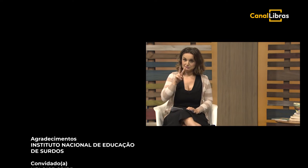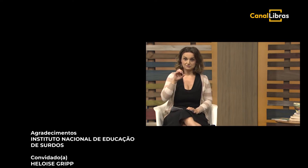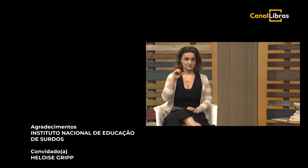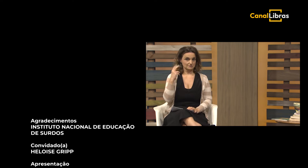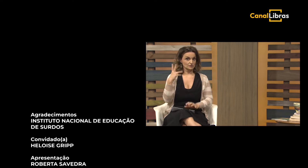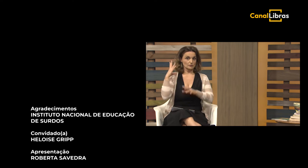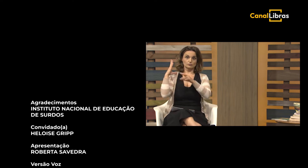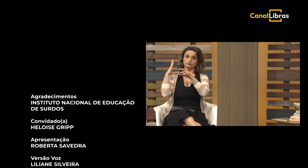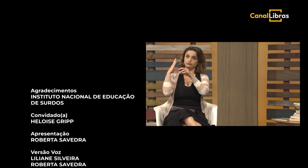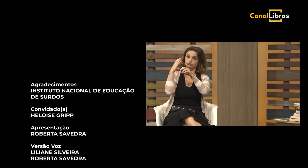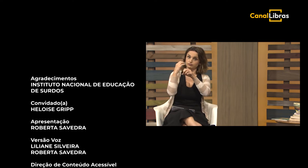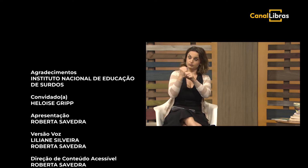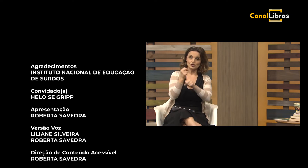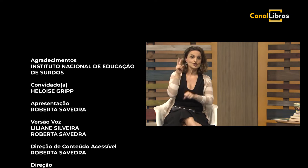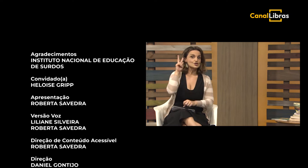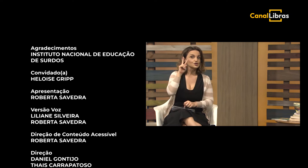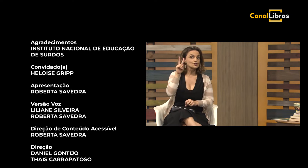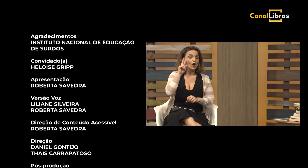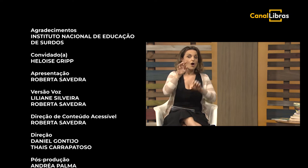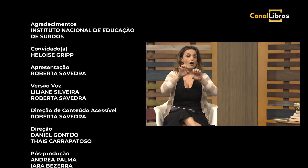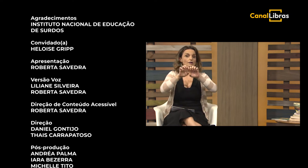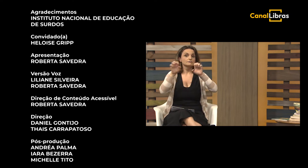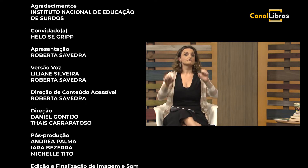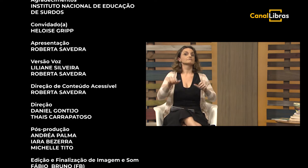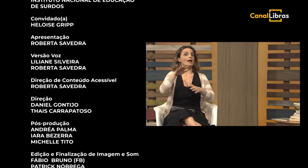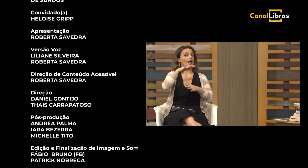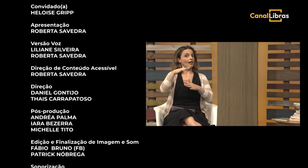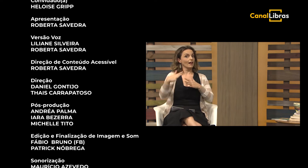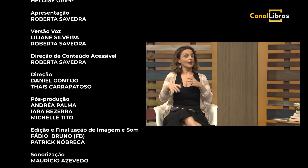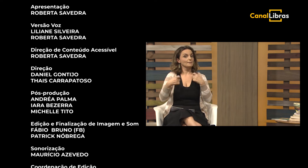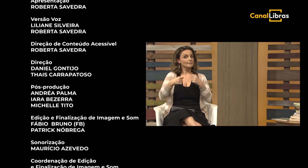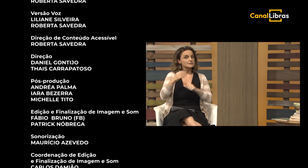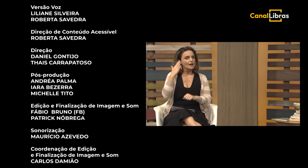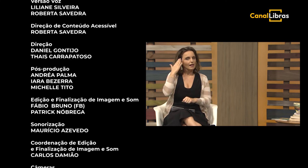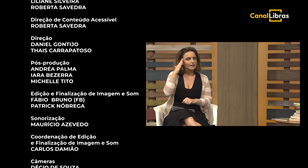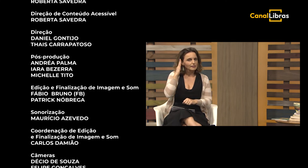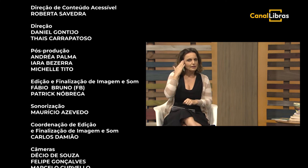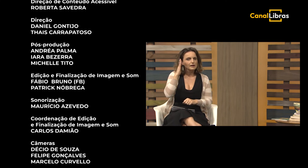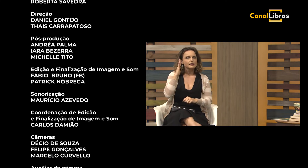como é importante conhecer e entender as mudanças linguísticas da Libras?